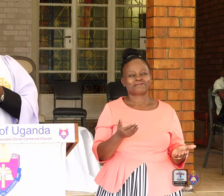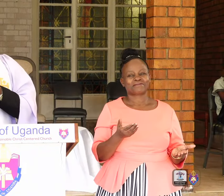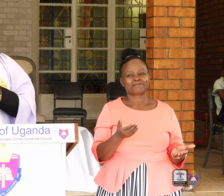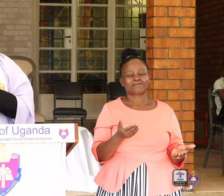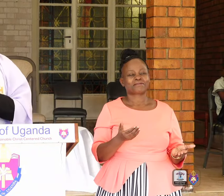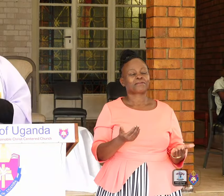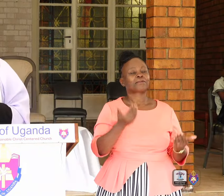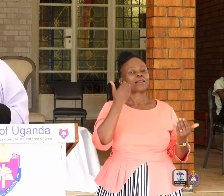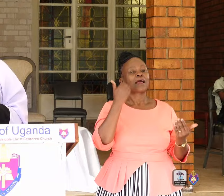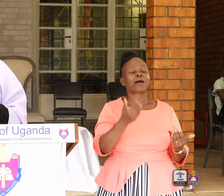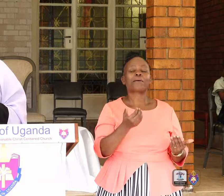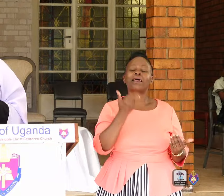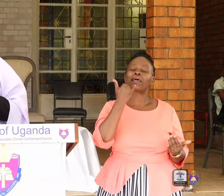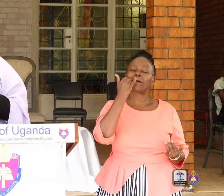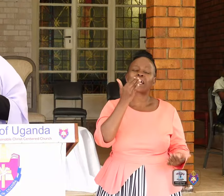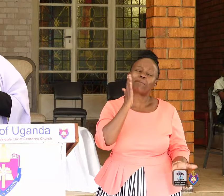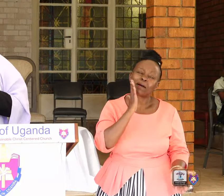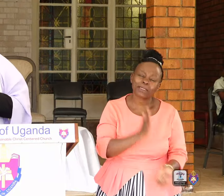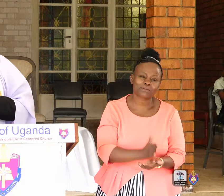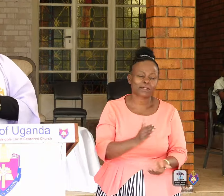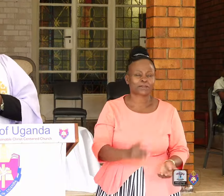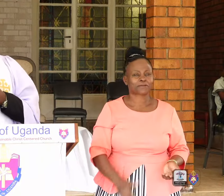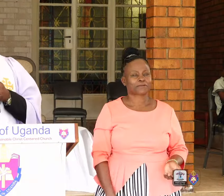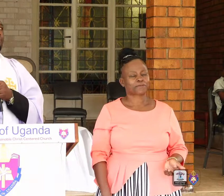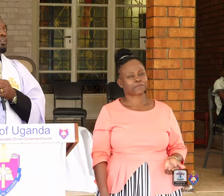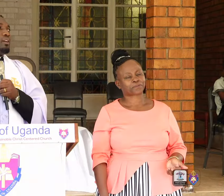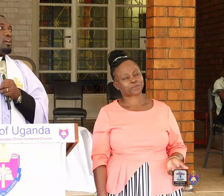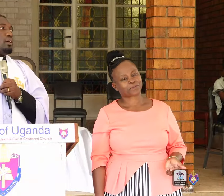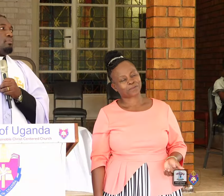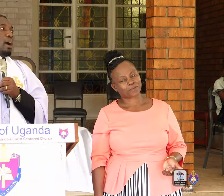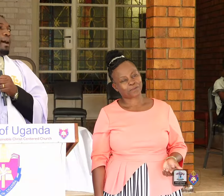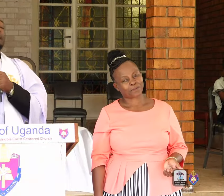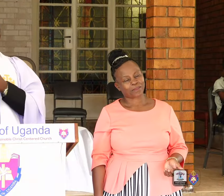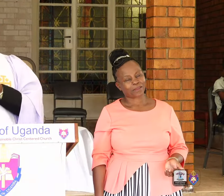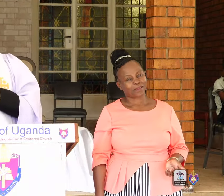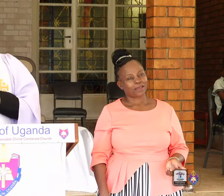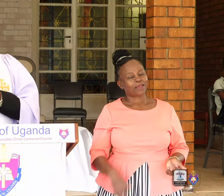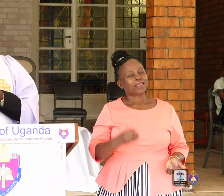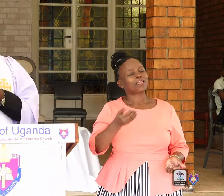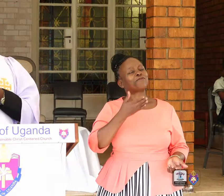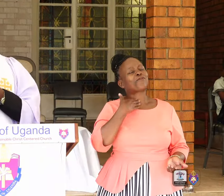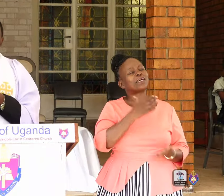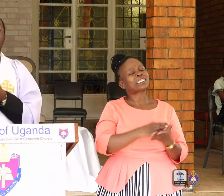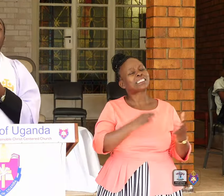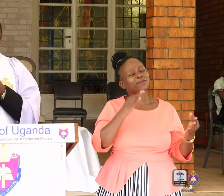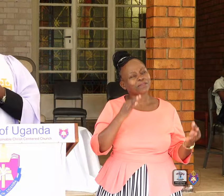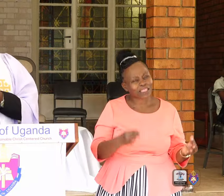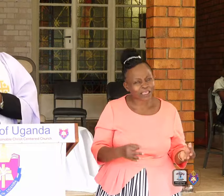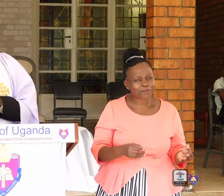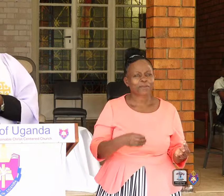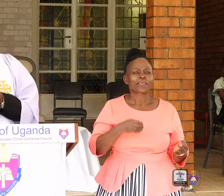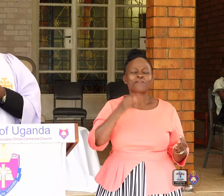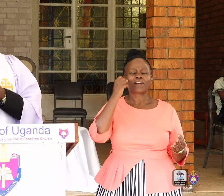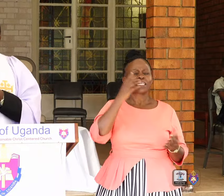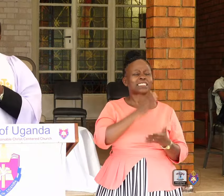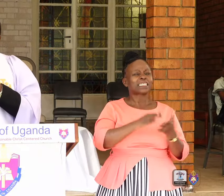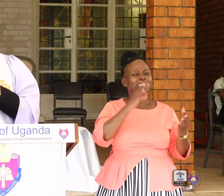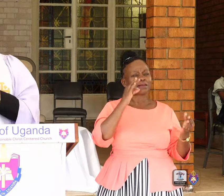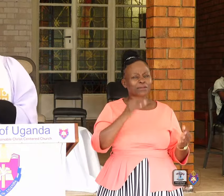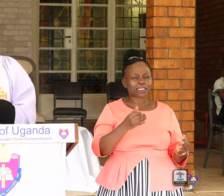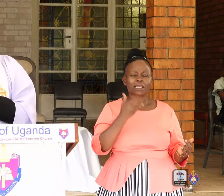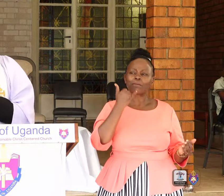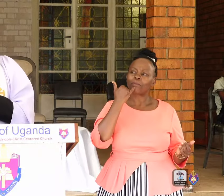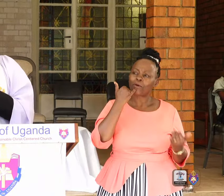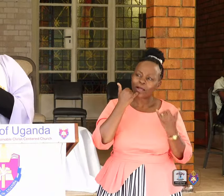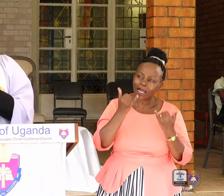abaana bagambe ki amazima bw'aba alina kyayagala bw'aba alina kyategedde mugamba